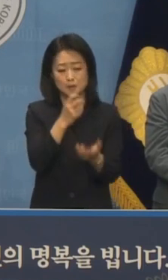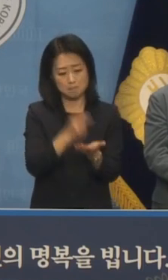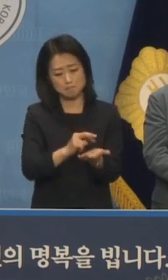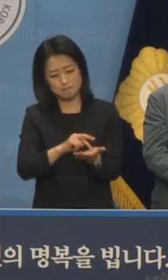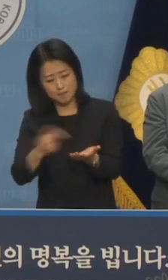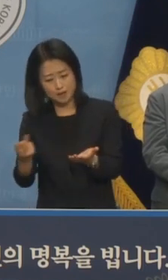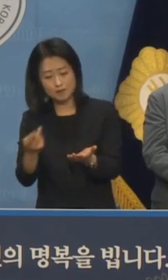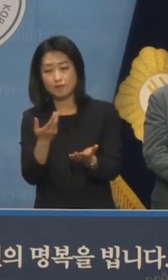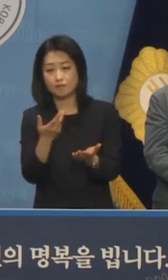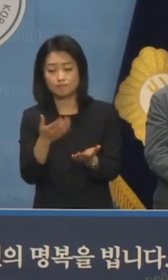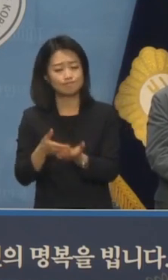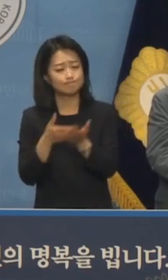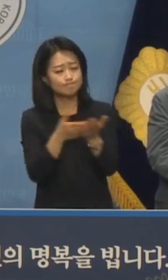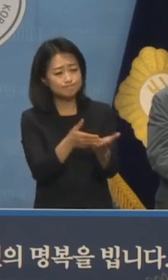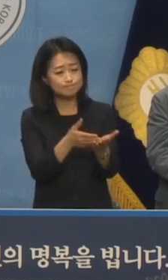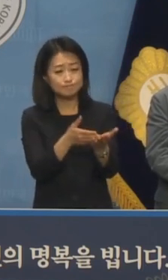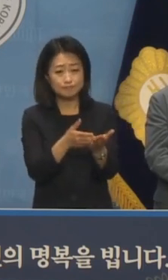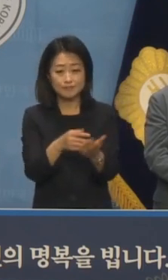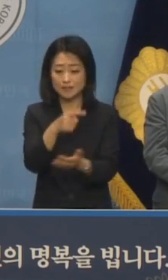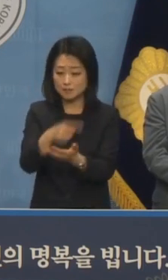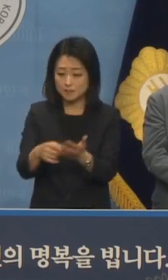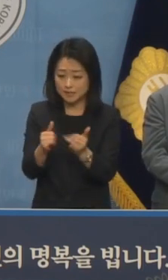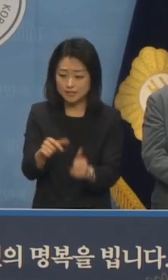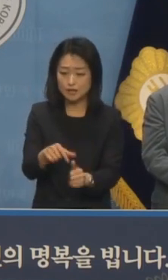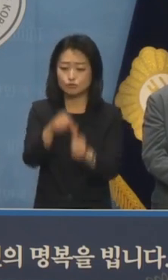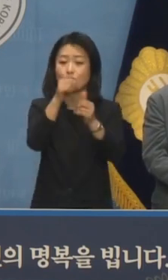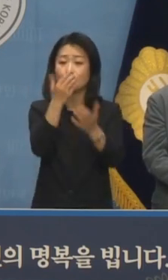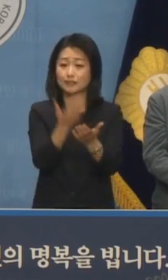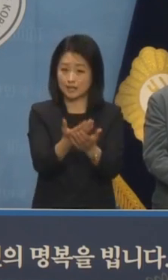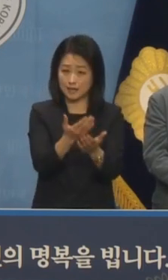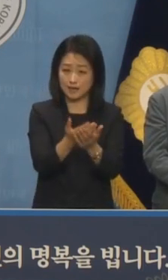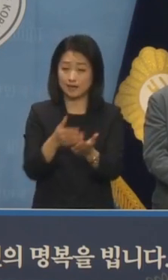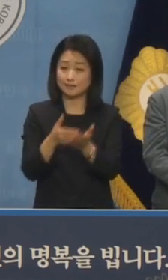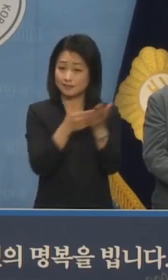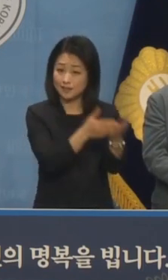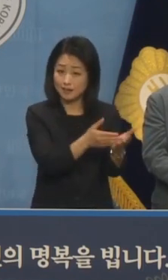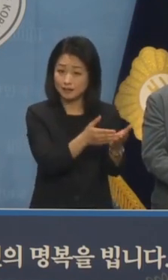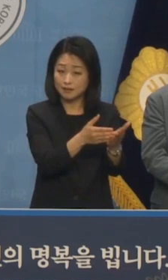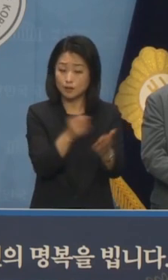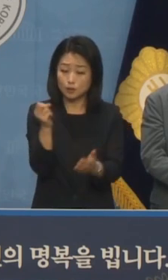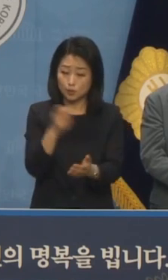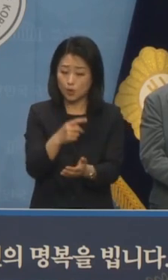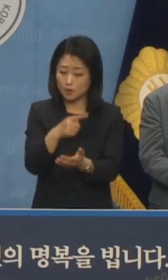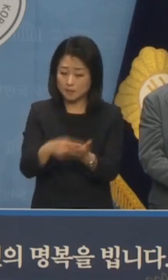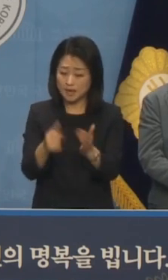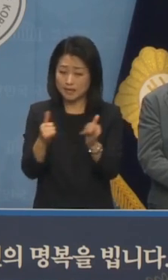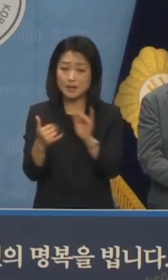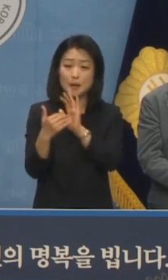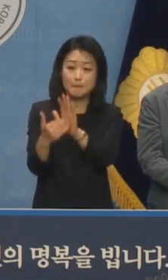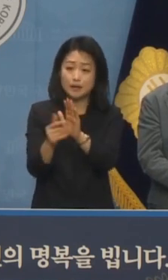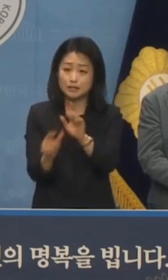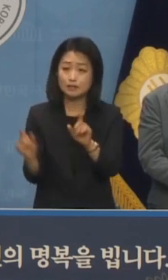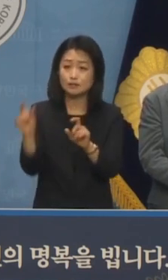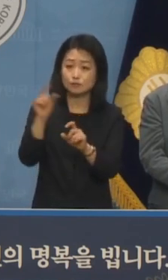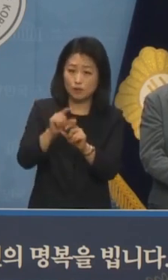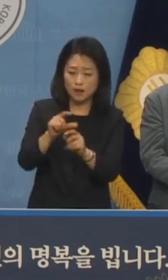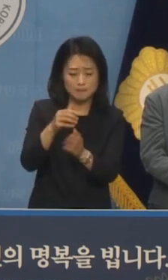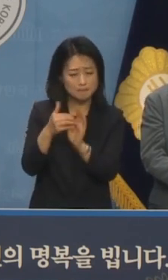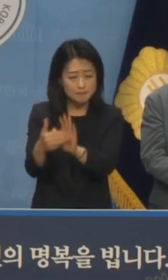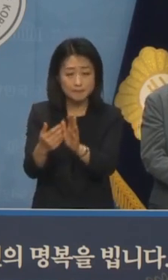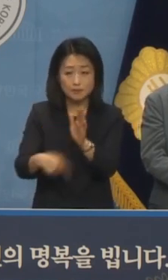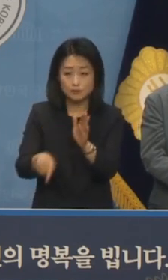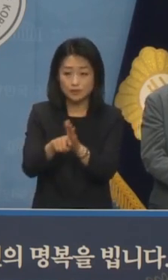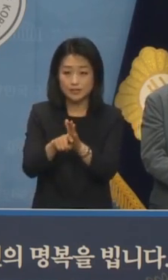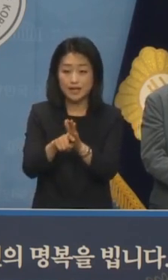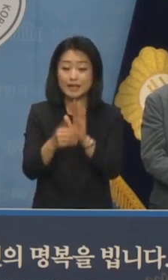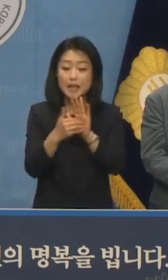통해 피해자를 위한 구제책을 마련하는 것 외에도 더 이상 피해자가 속출하지 않도록 전세사기 근절을